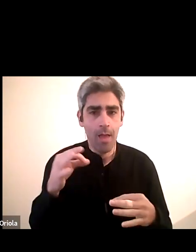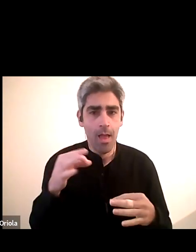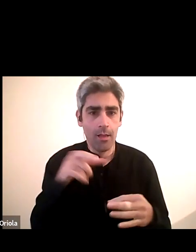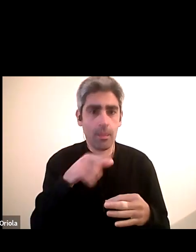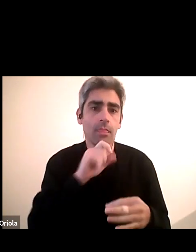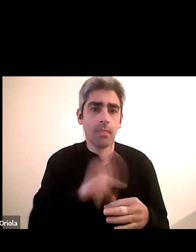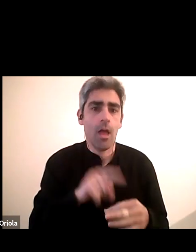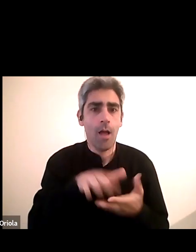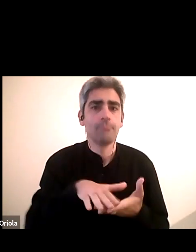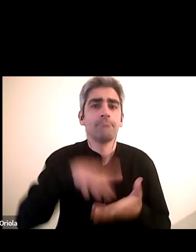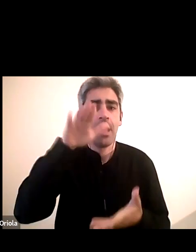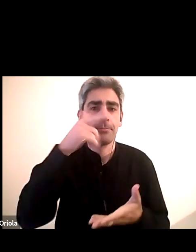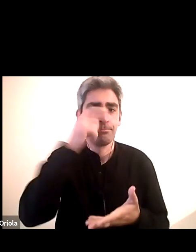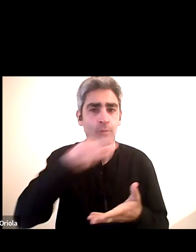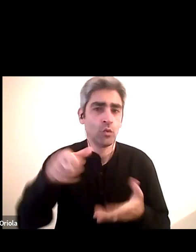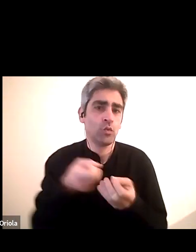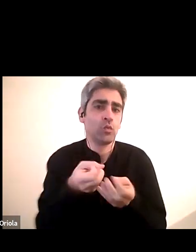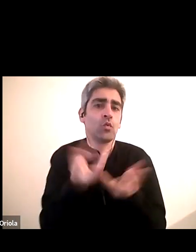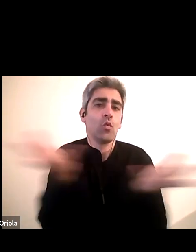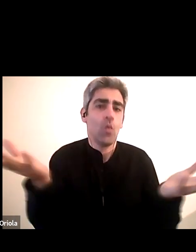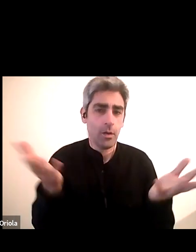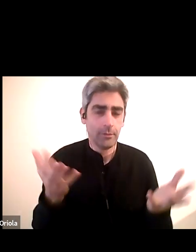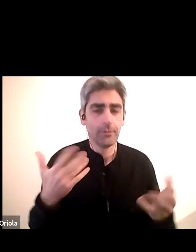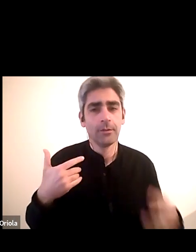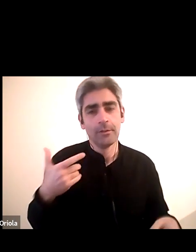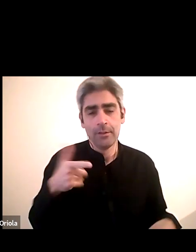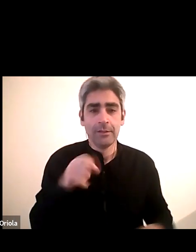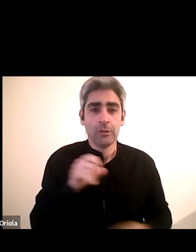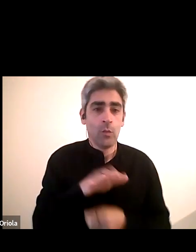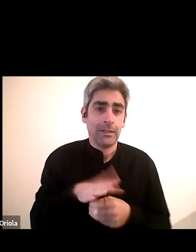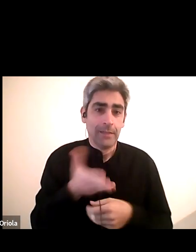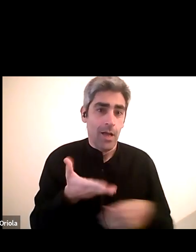nesta circunstância. Eu queria agradecer o convite do INA